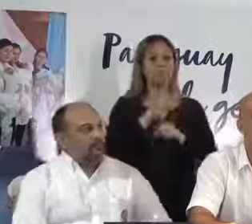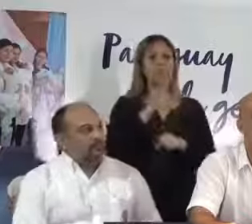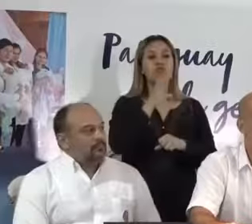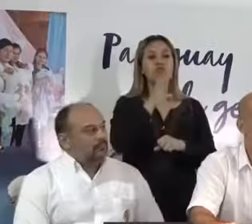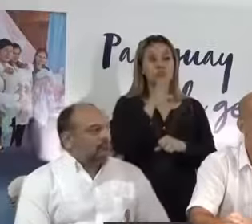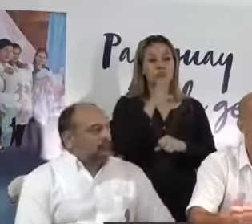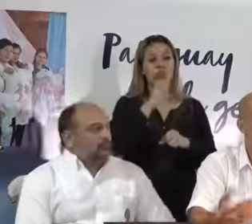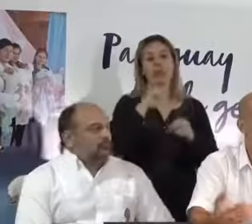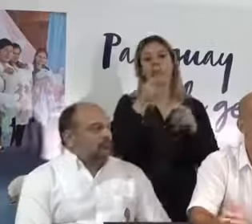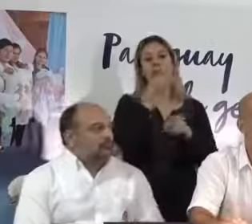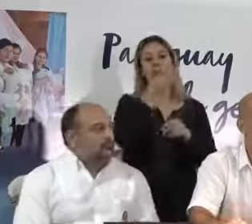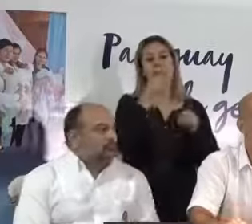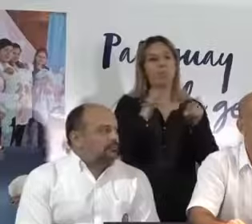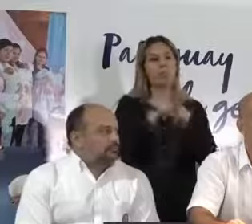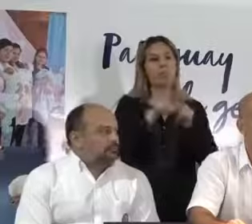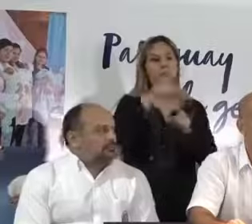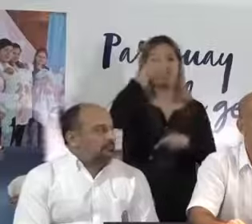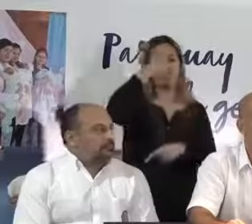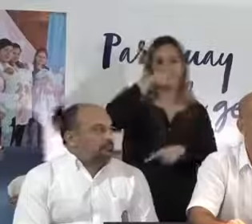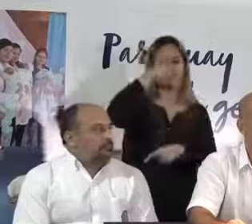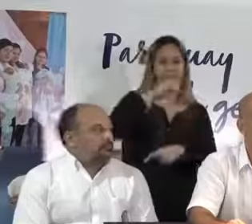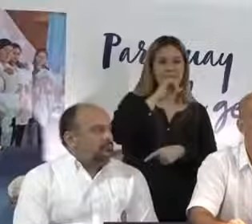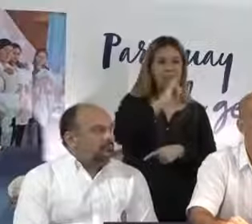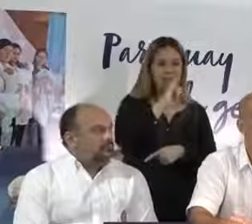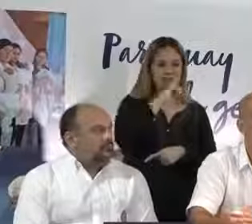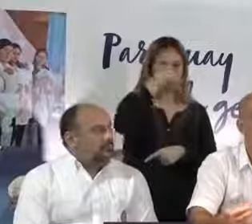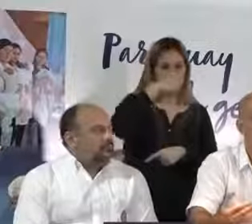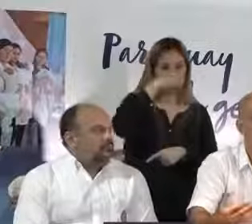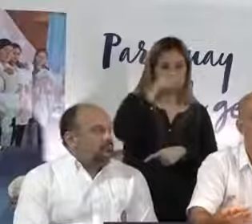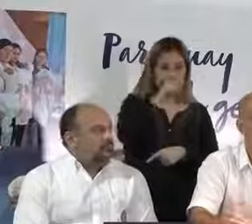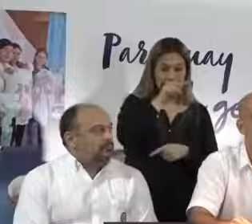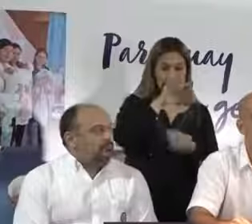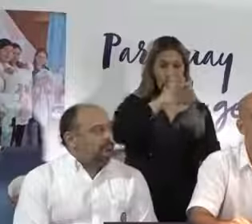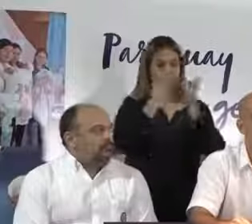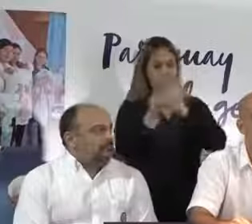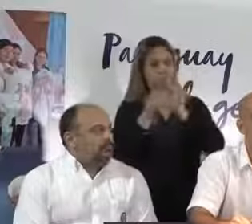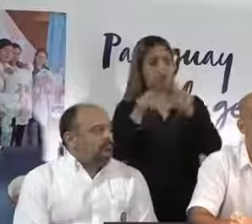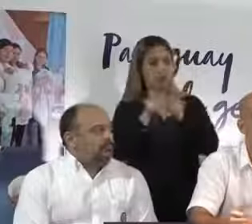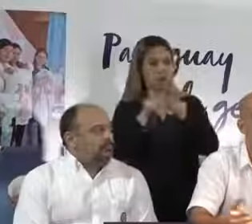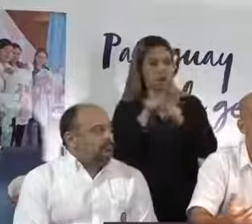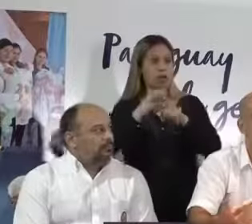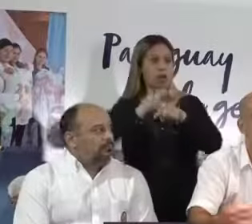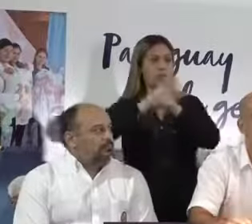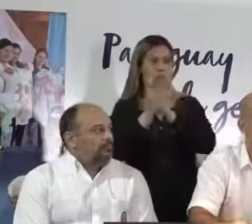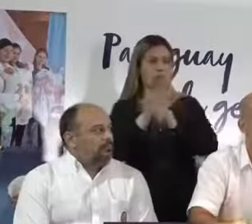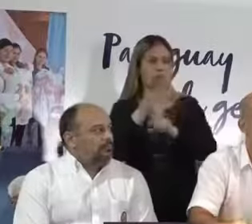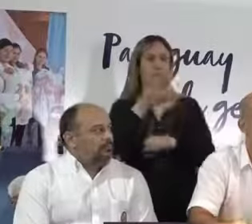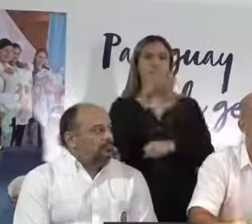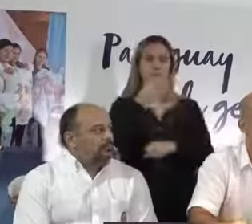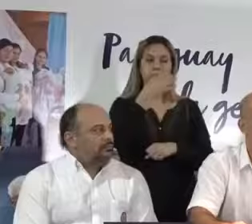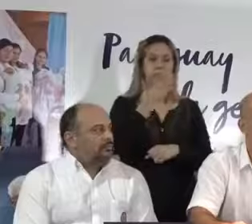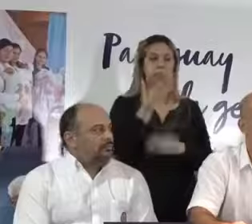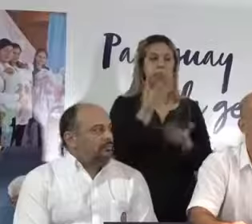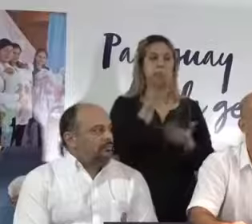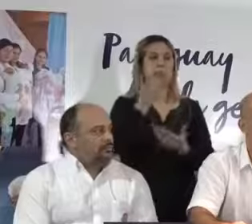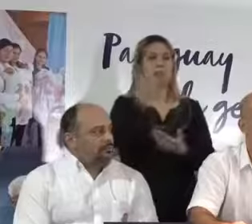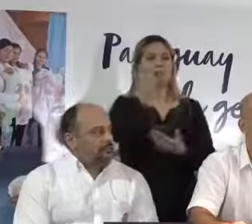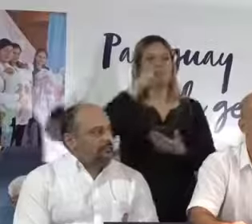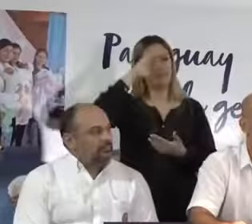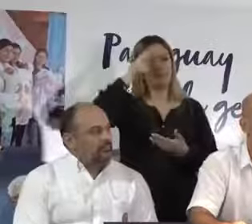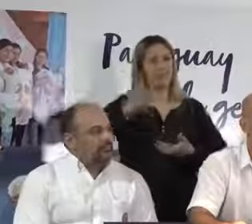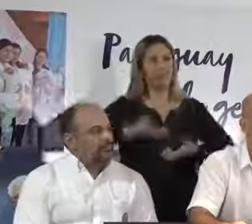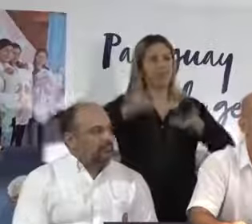padecen influenza, ¿verdad? Entonces, básicamente pasa por ahí muchas veces medicamentos para bajar la fiebre,